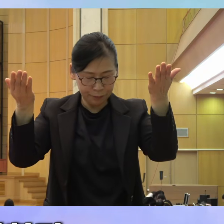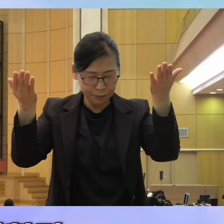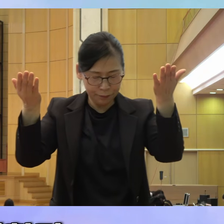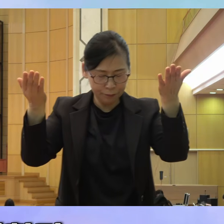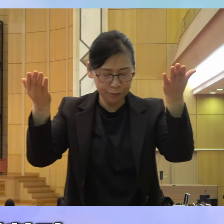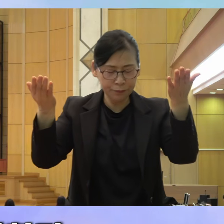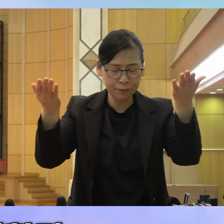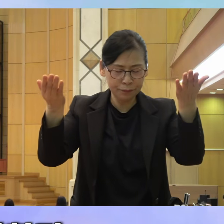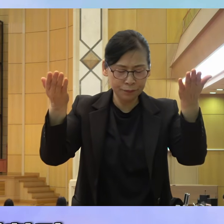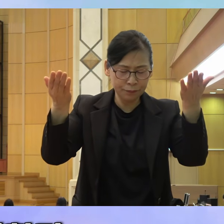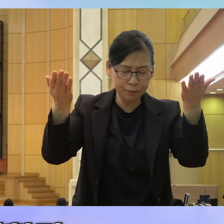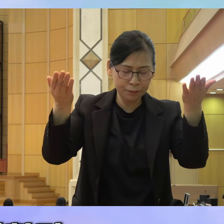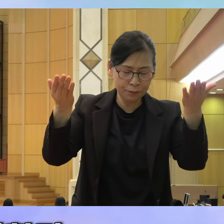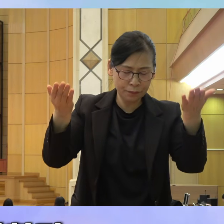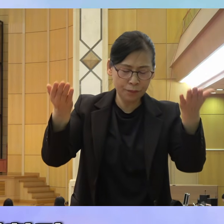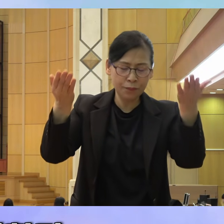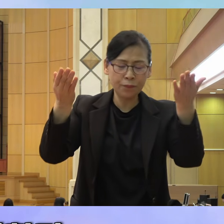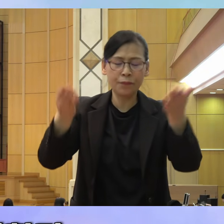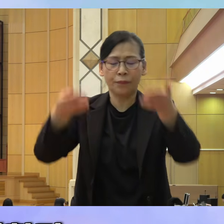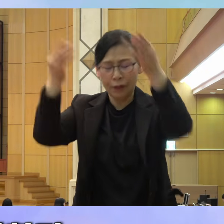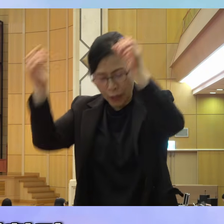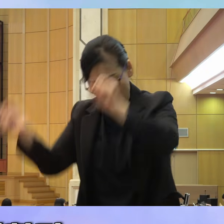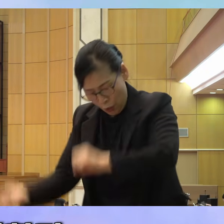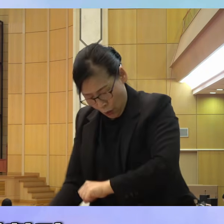부흥의 불길 타오르게 하소서.